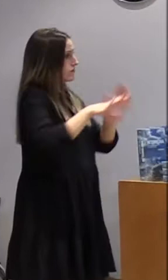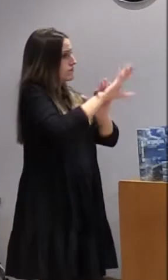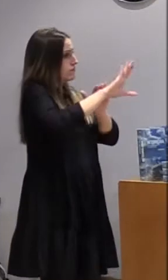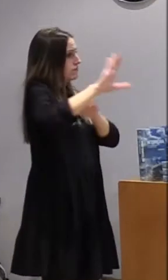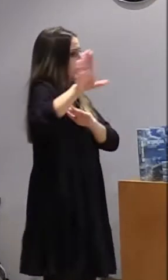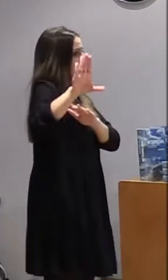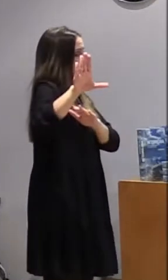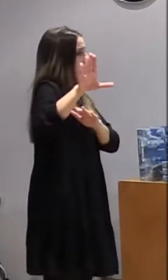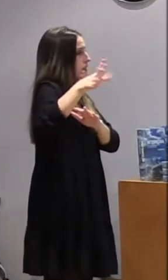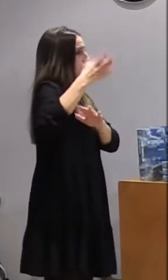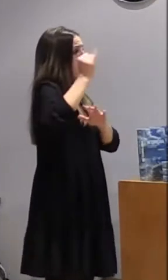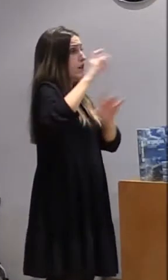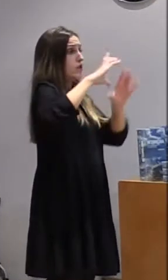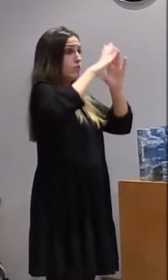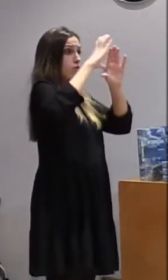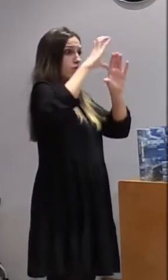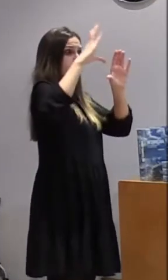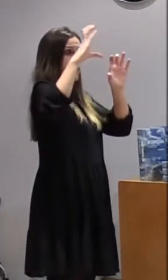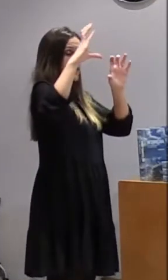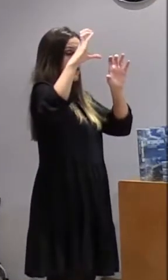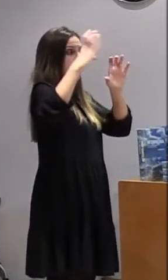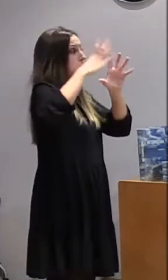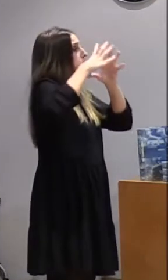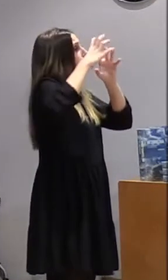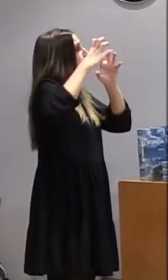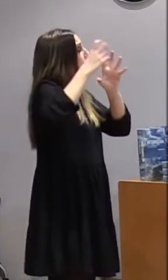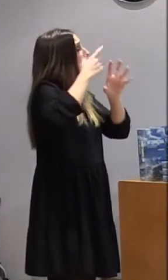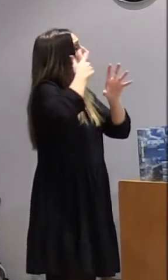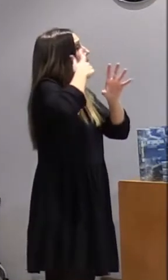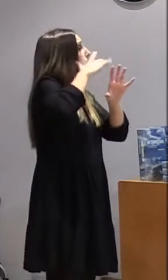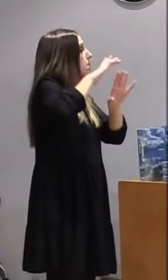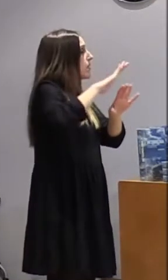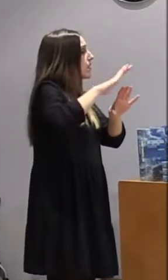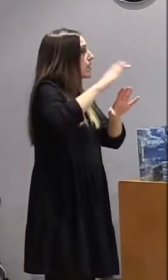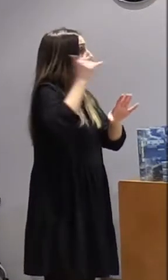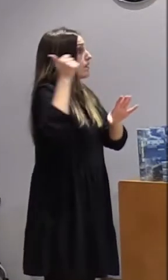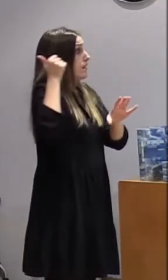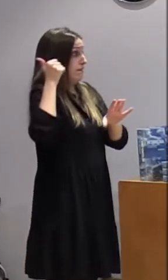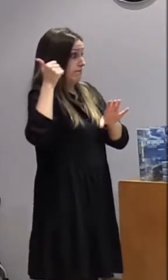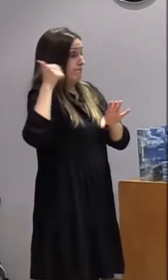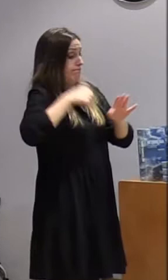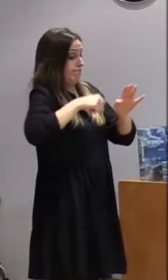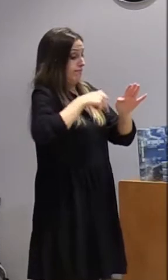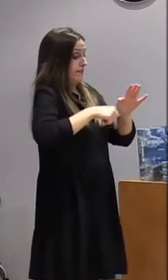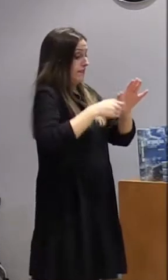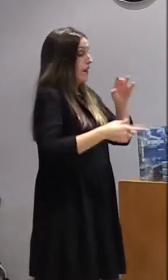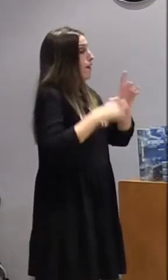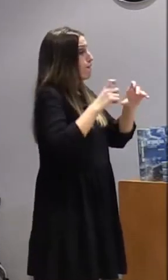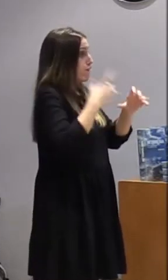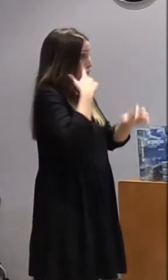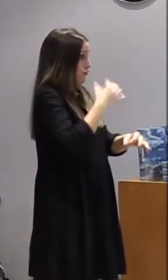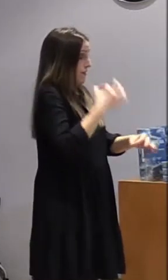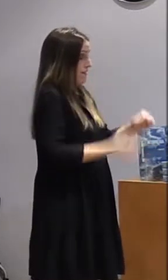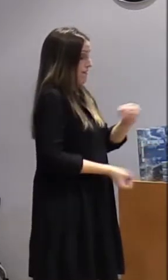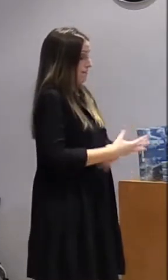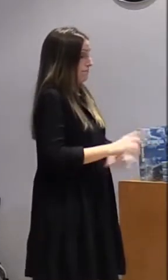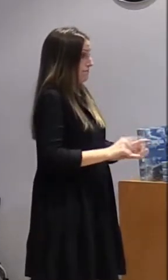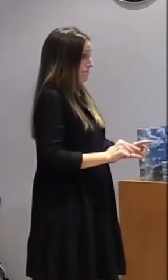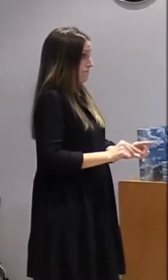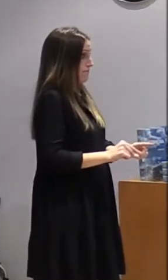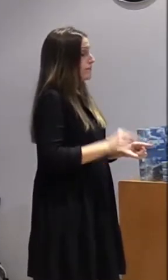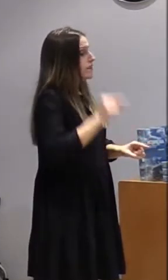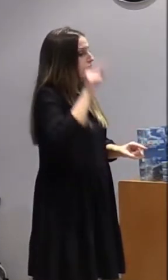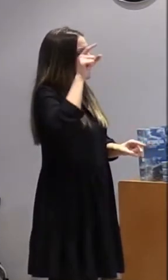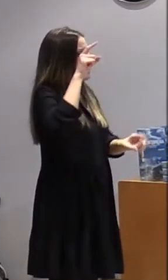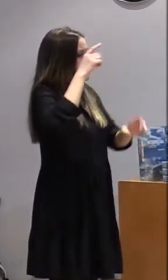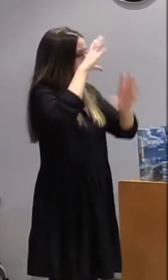pinta una nubecita. Una nubecita parecida, muy parecida a la que aparece en la tormenta de la foto real. Esa nubecita